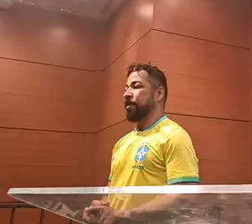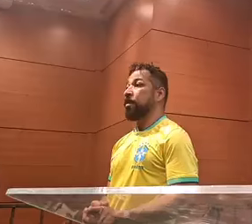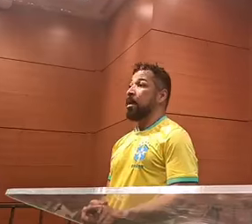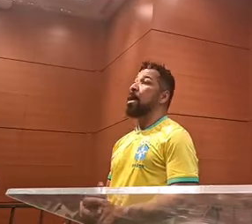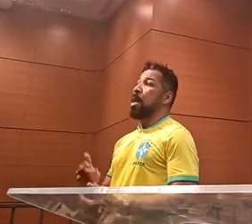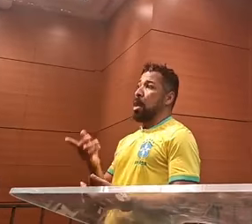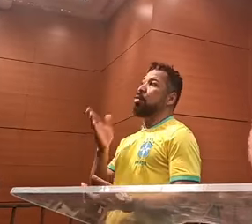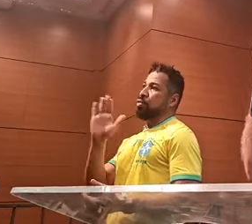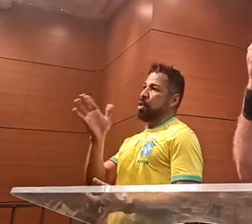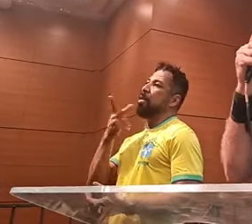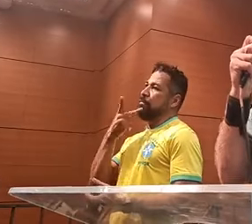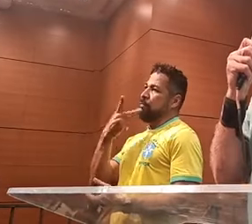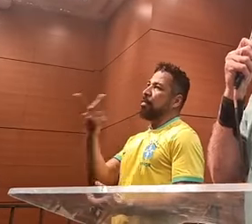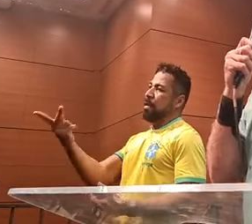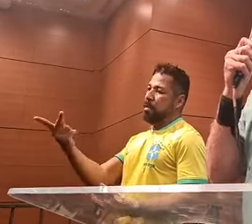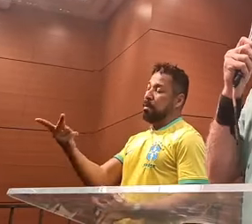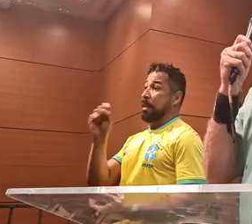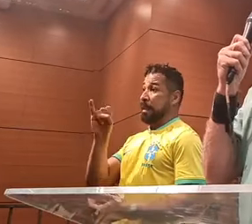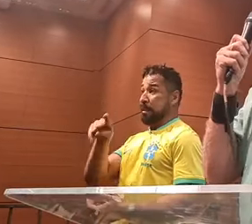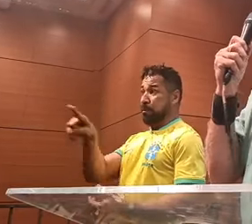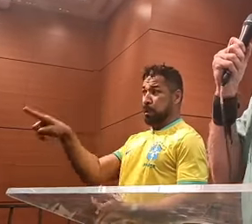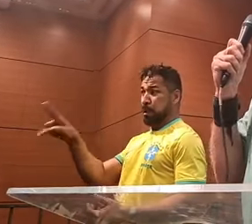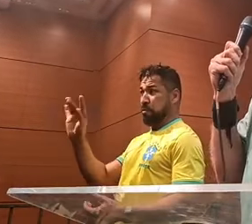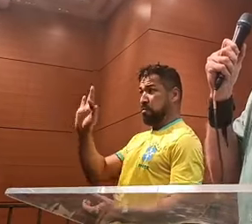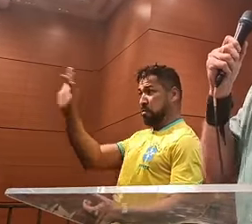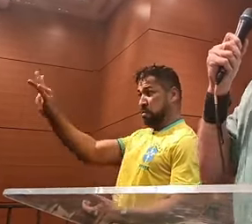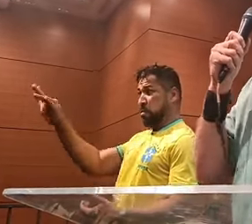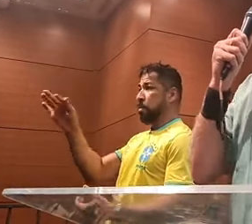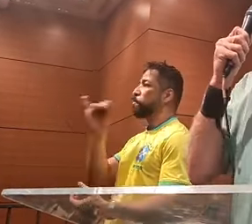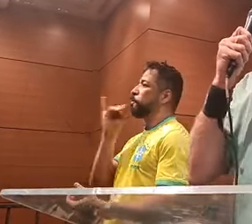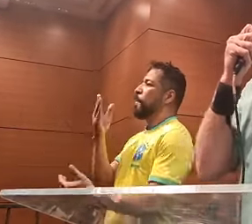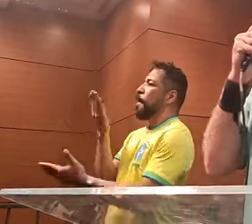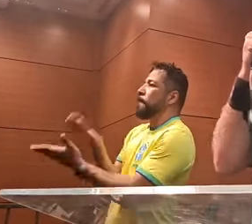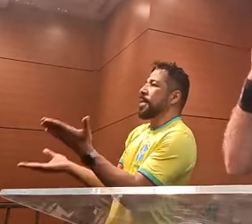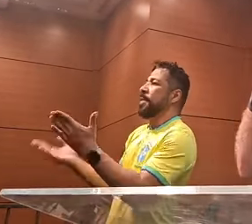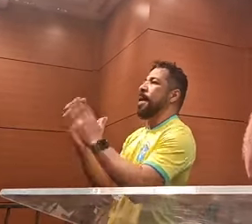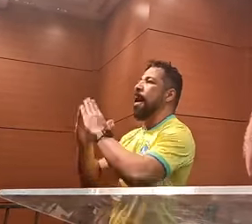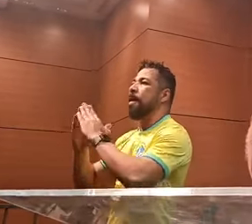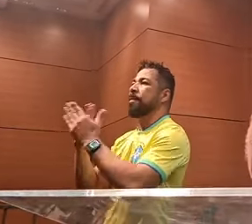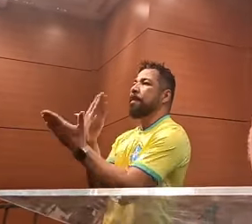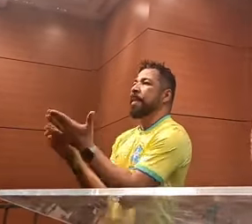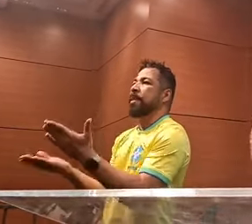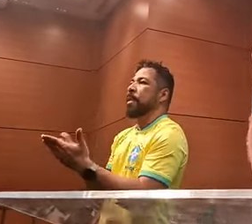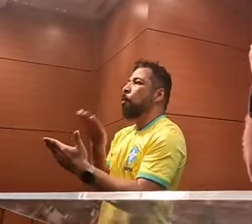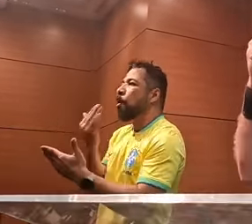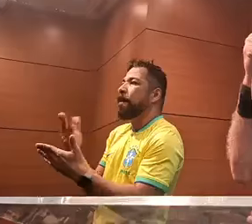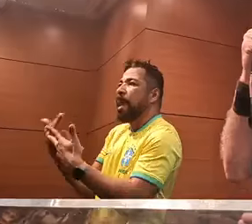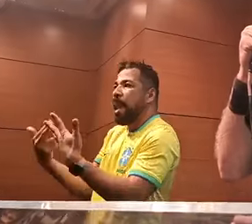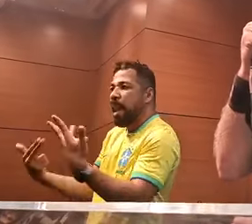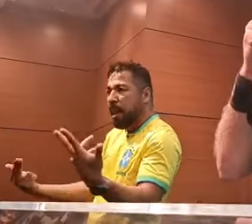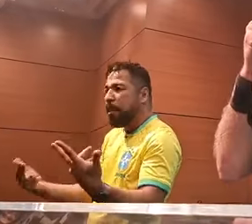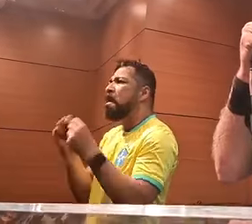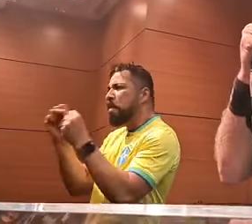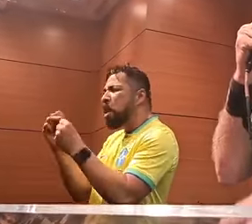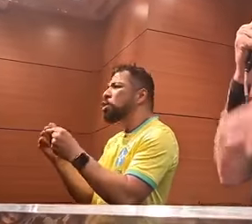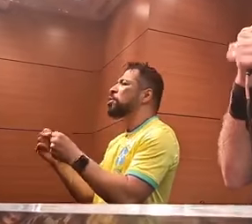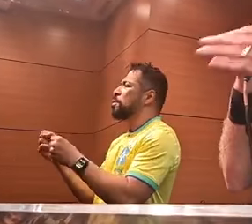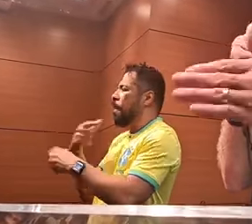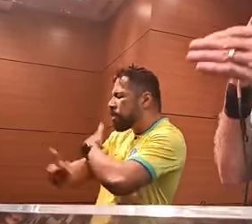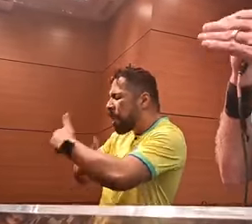Eu tenho dito, se vocês um dia perderem seus bens materiais, vocês poderão